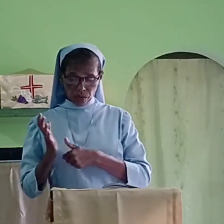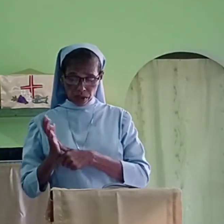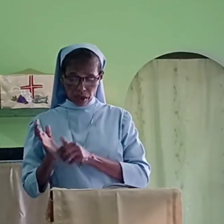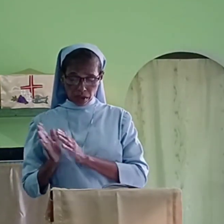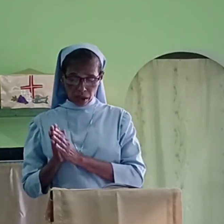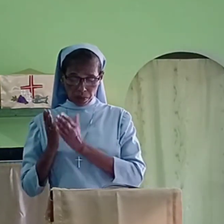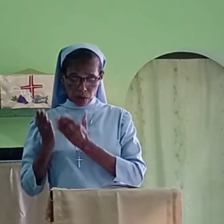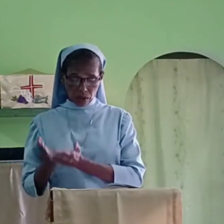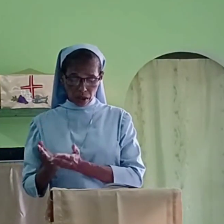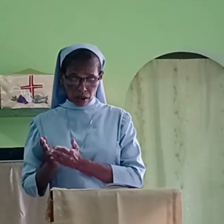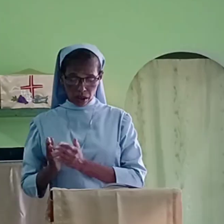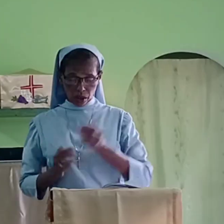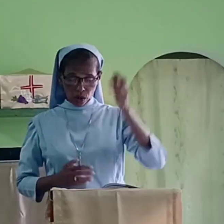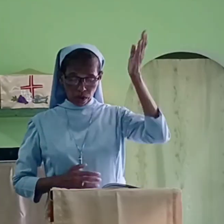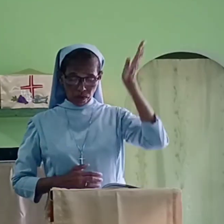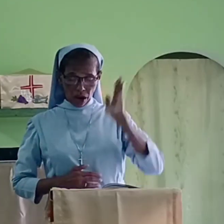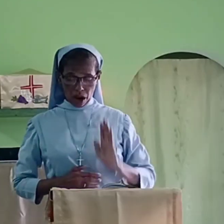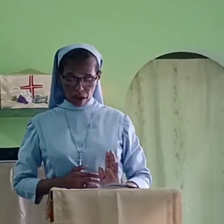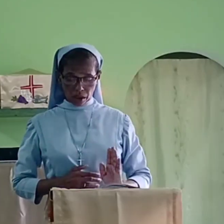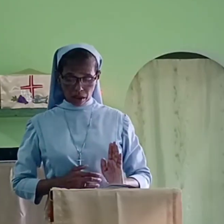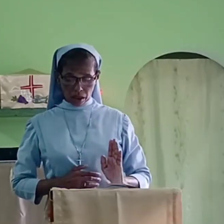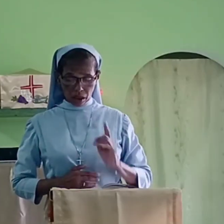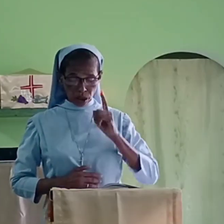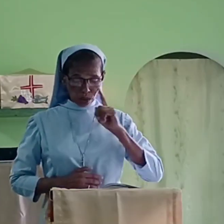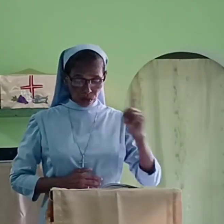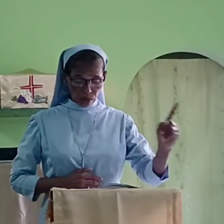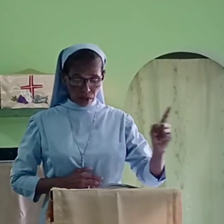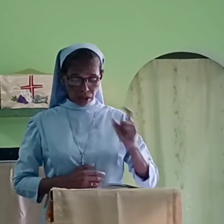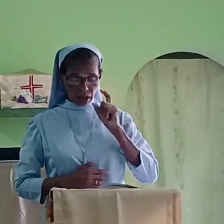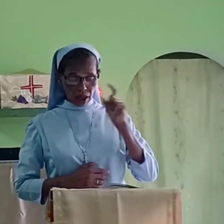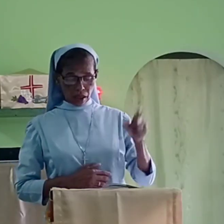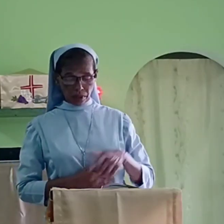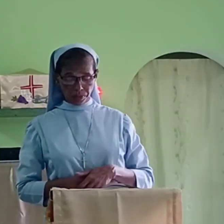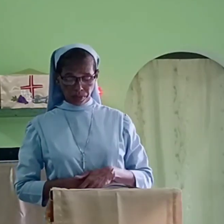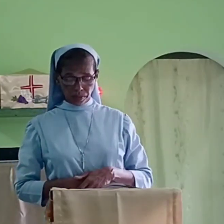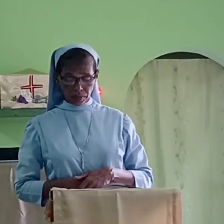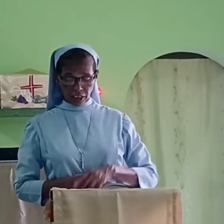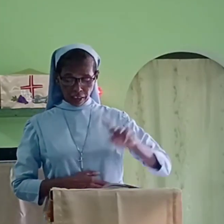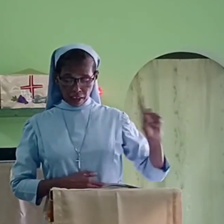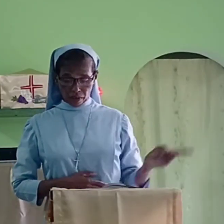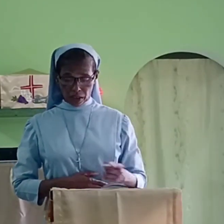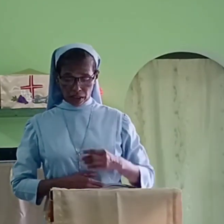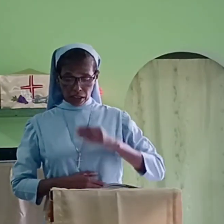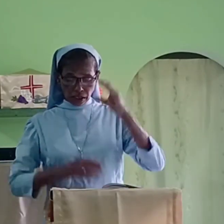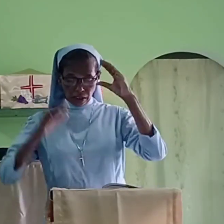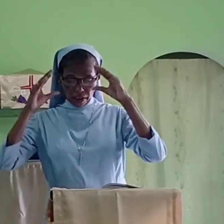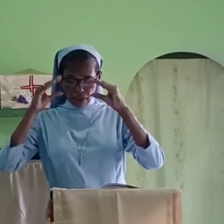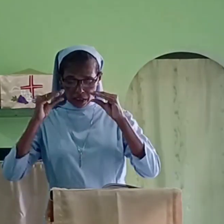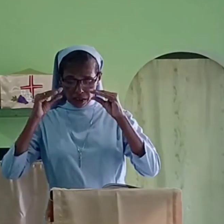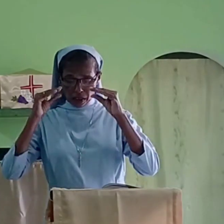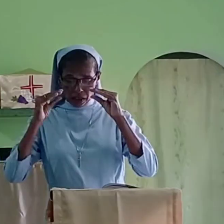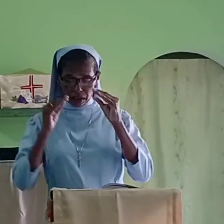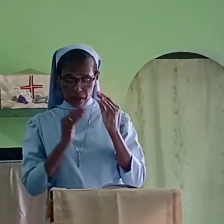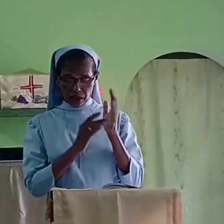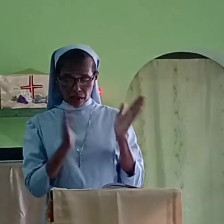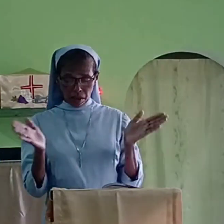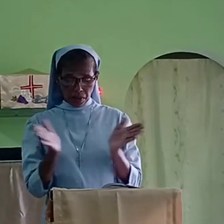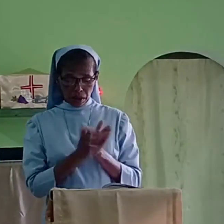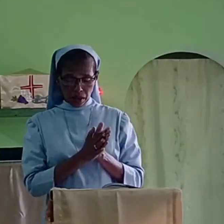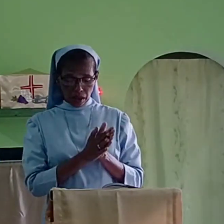ලියවිල්ලෙහි සඳහන් කරුණු ඔවුන්ට පහදා දුන්සේක. දවස ගෙවී සවස් වේගෙන යන බැවින් අප සමග